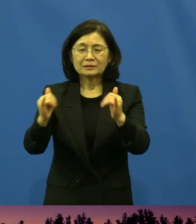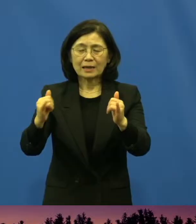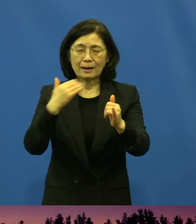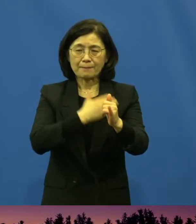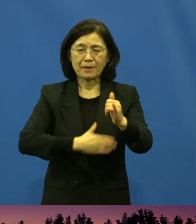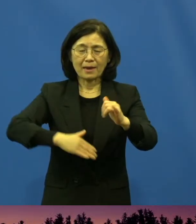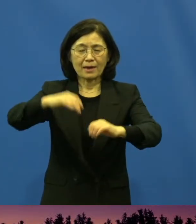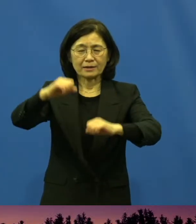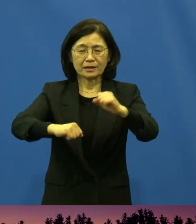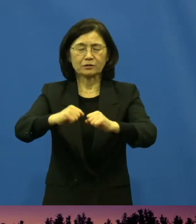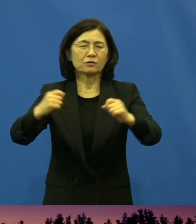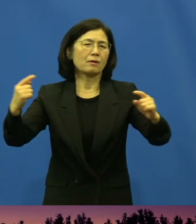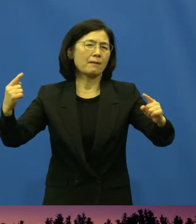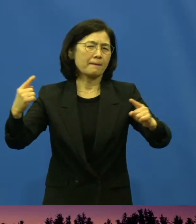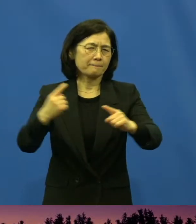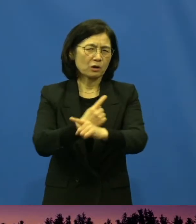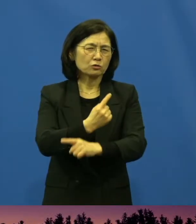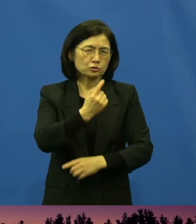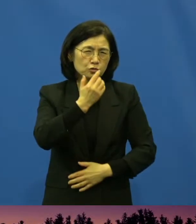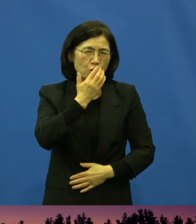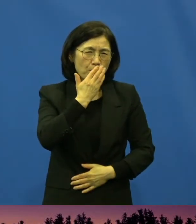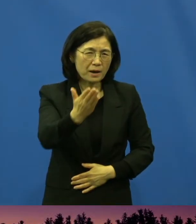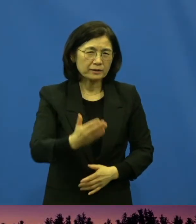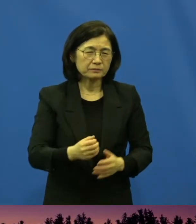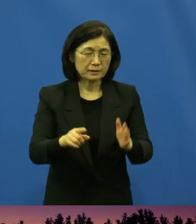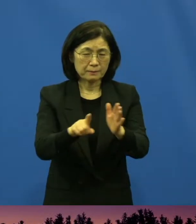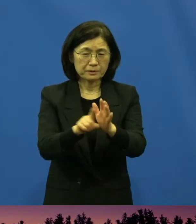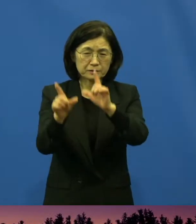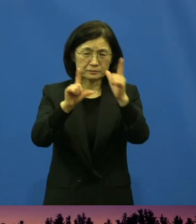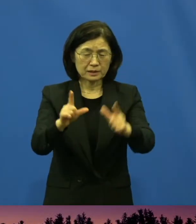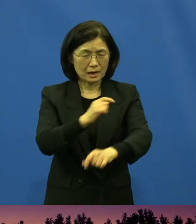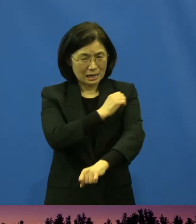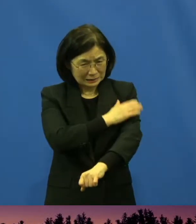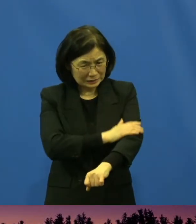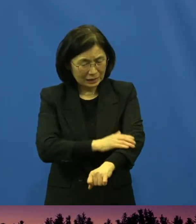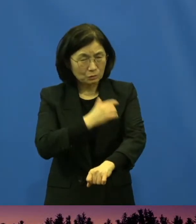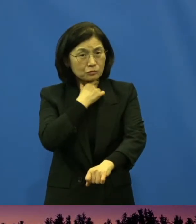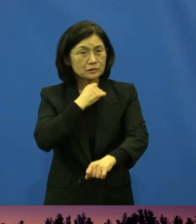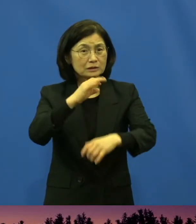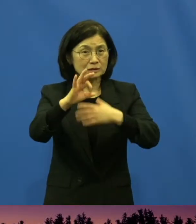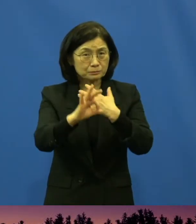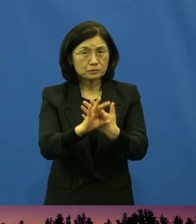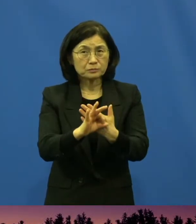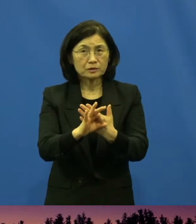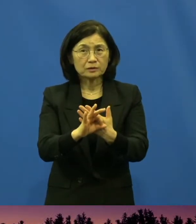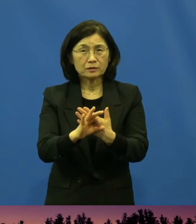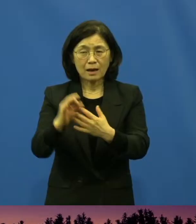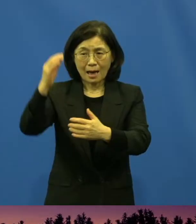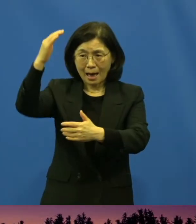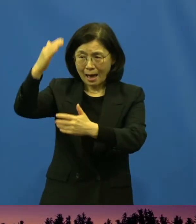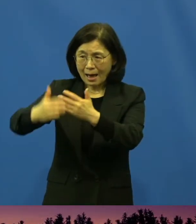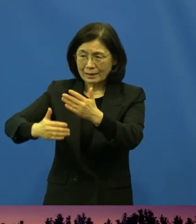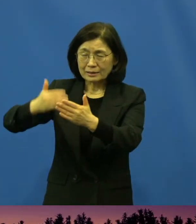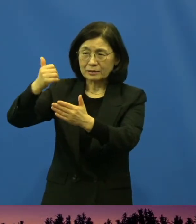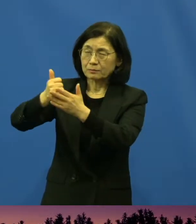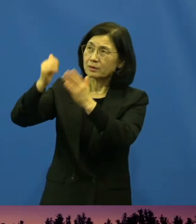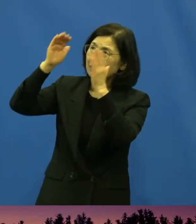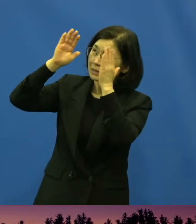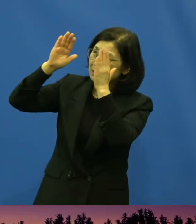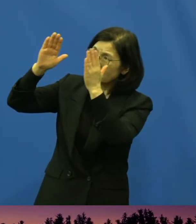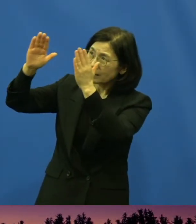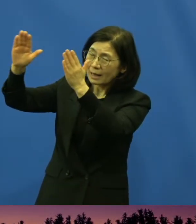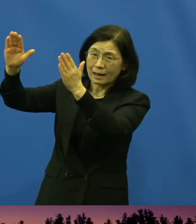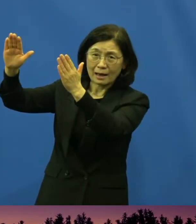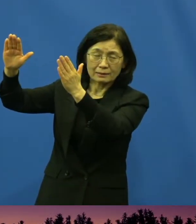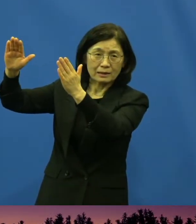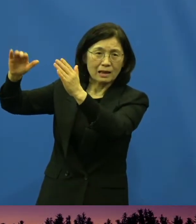신앙생활을 진짜 잘하려고 하면 태도가 바꿔지는 거죠. 어떤 태도를 바꾸는 거죠? 하나님에 대한 태도예요. 하나님에